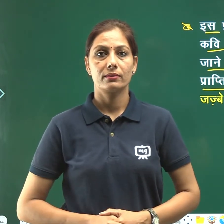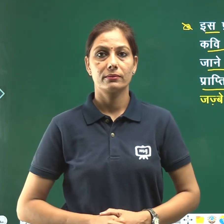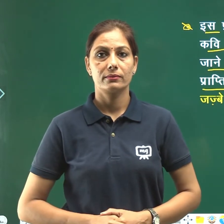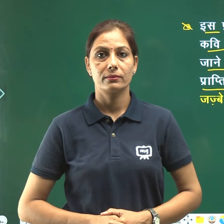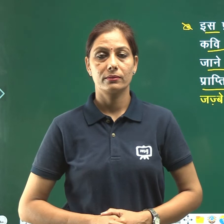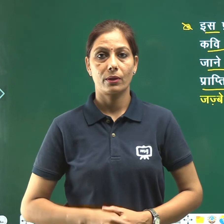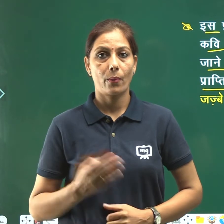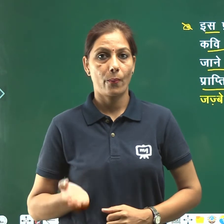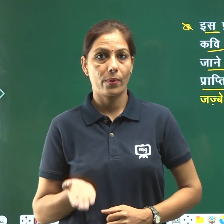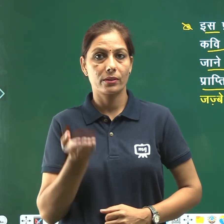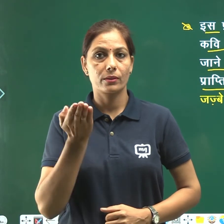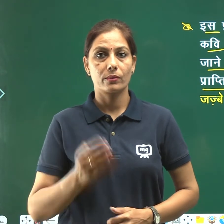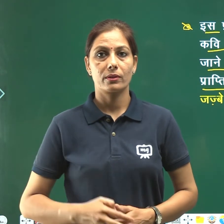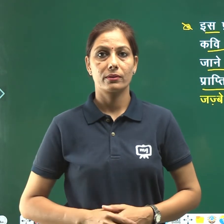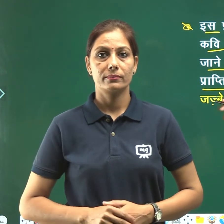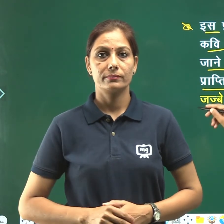बढ़ते हुए